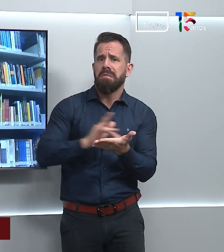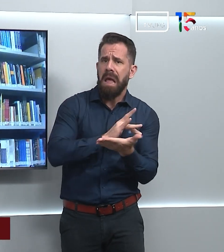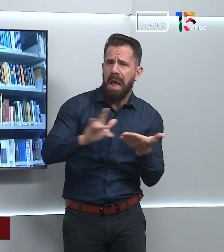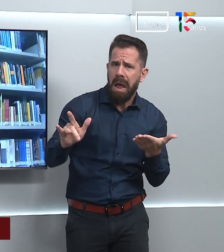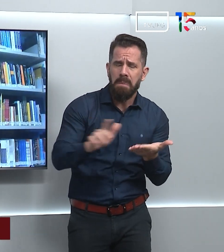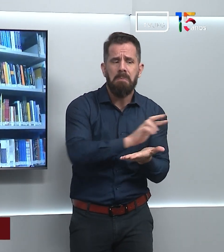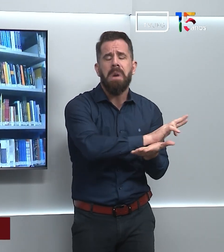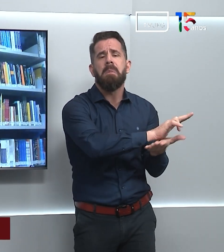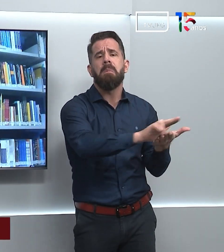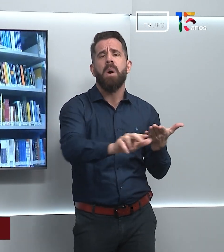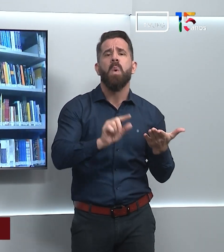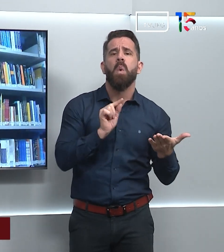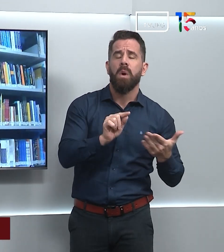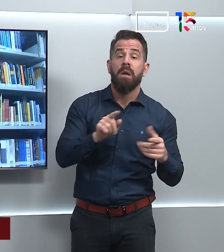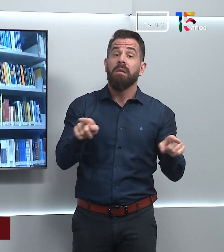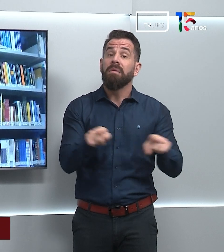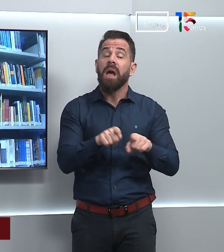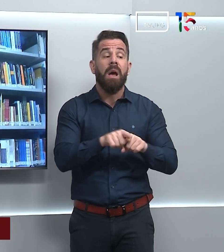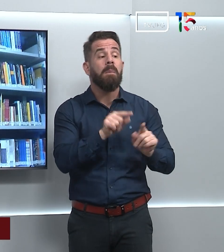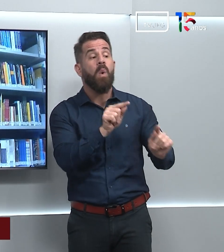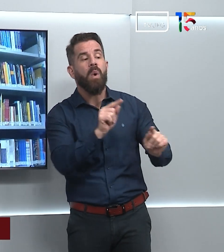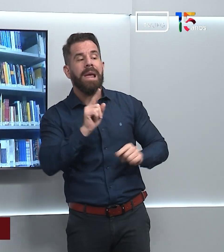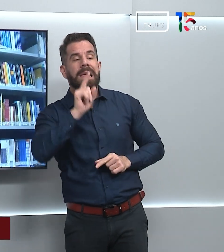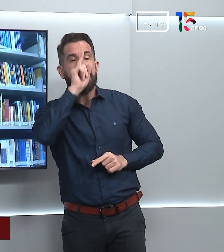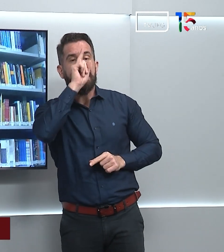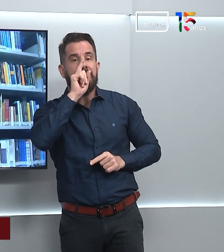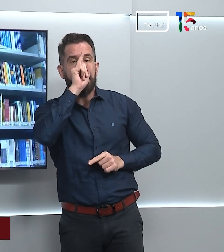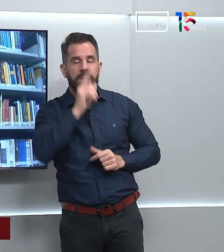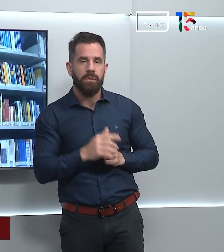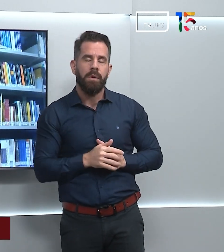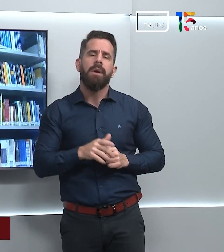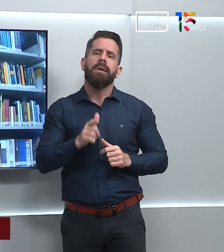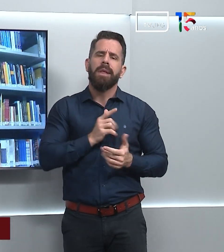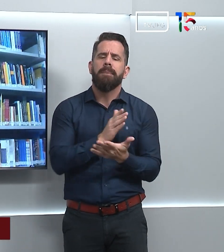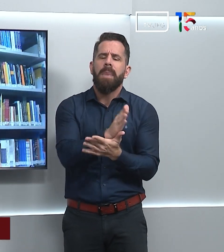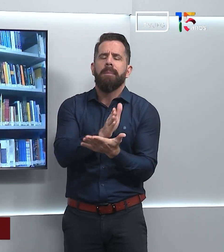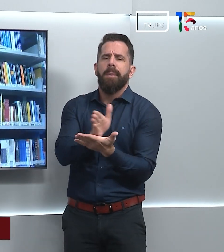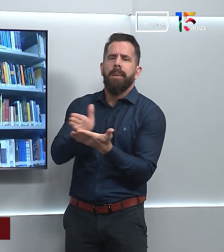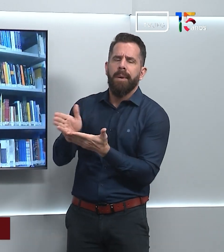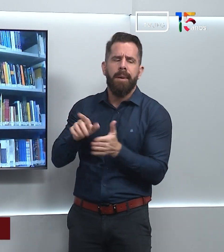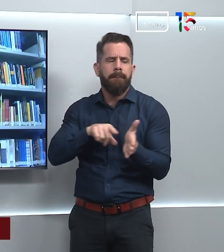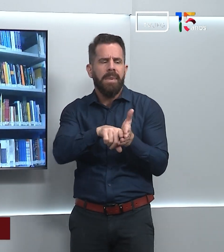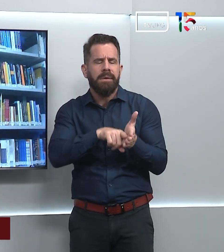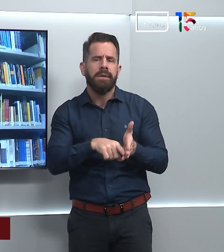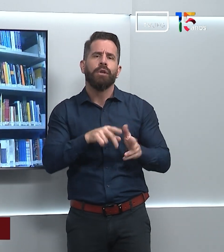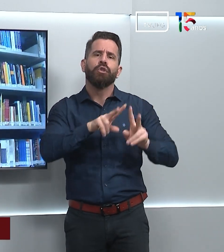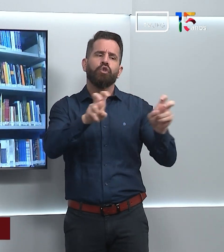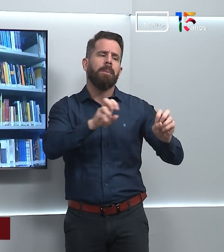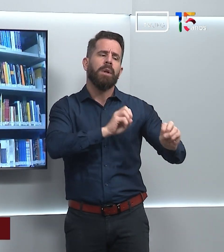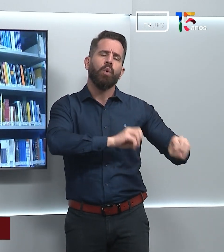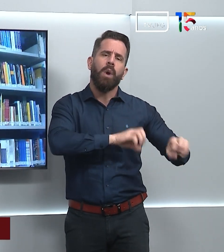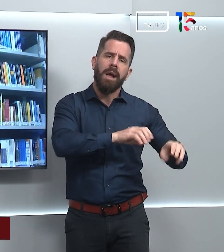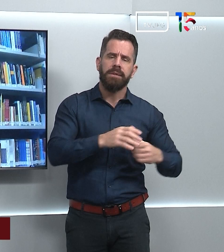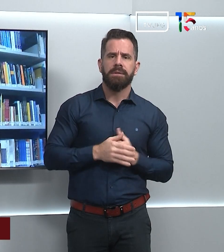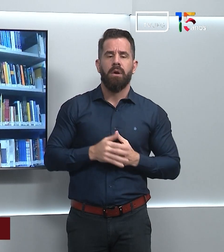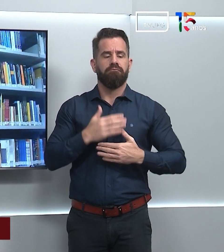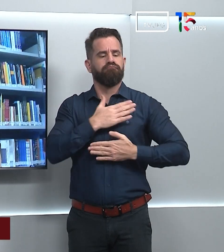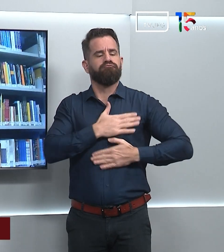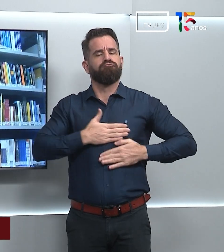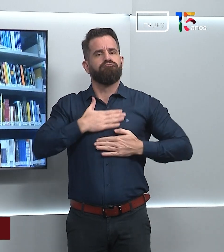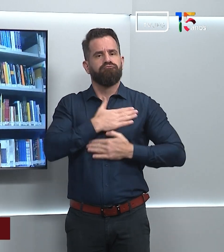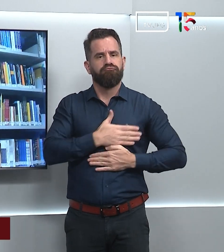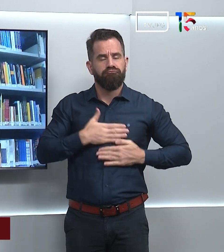uma série de oportunidades para educação, atividade multimídia, entretenimento, e também o uso de